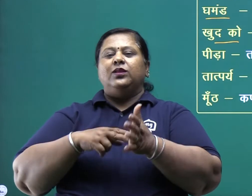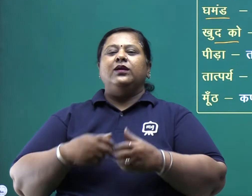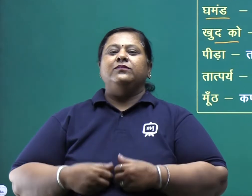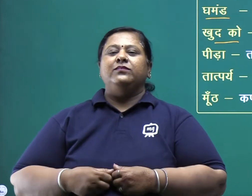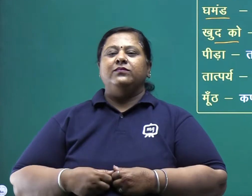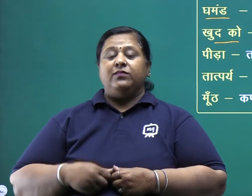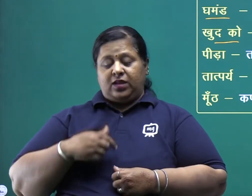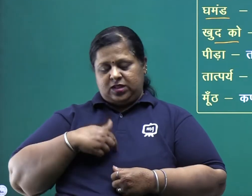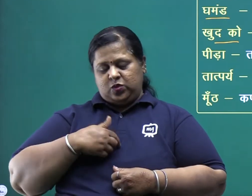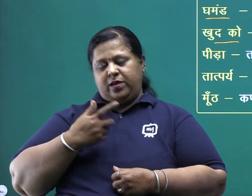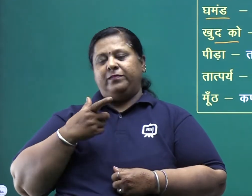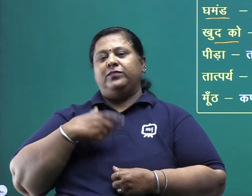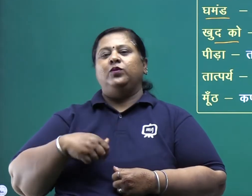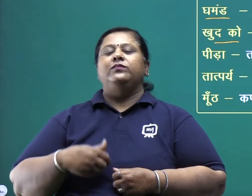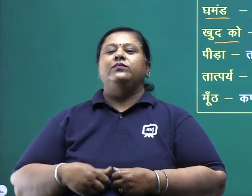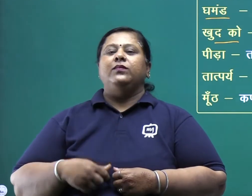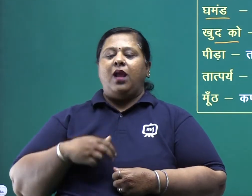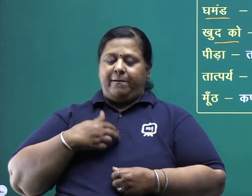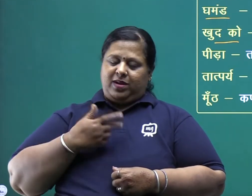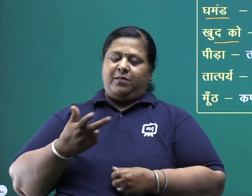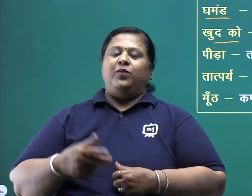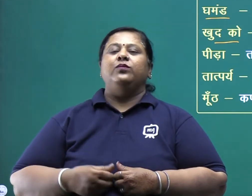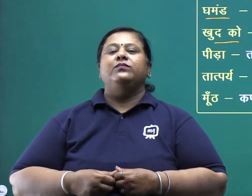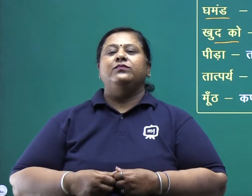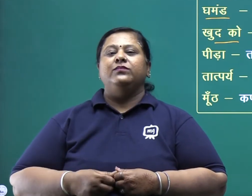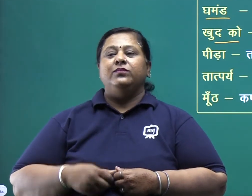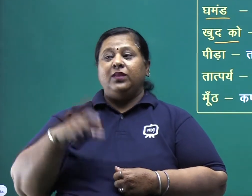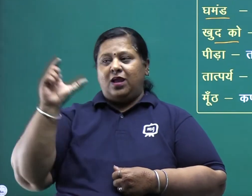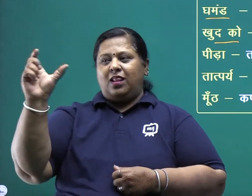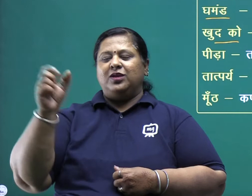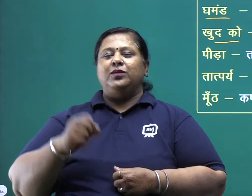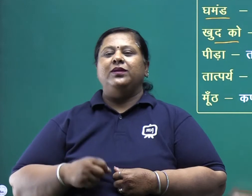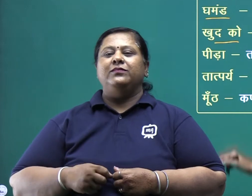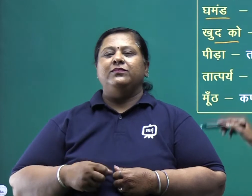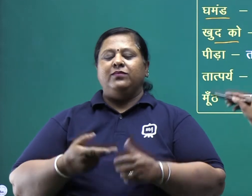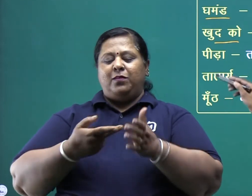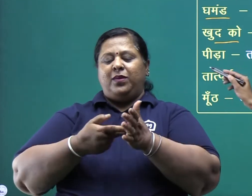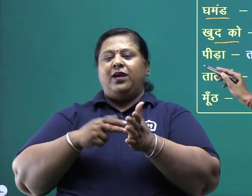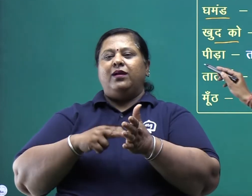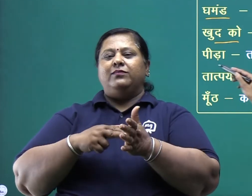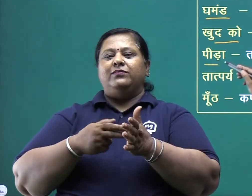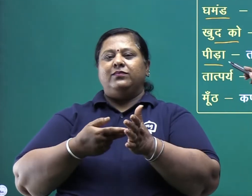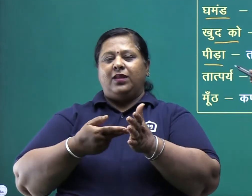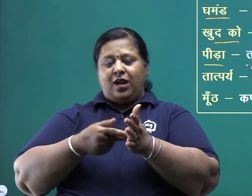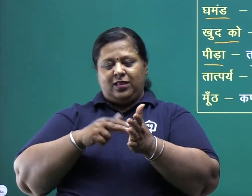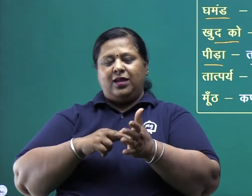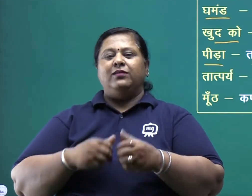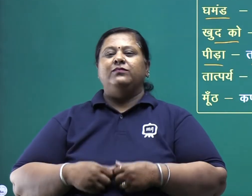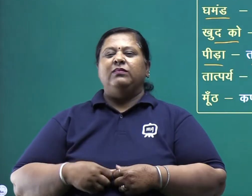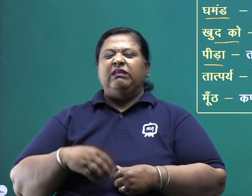होगा स्वयं को, अपने आप को। अगला शब्द है पीड़ा अर्थ